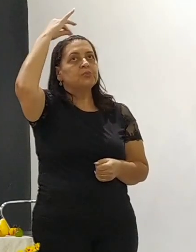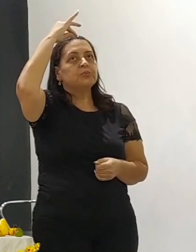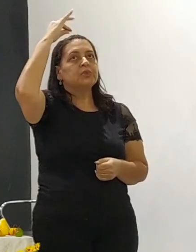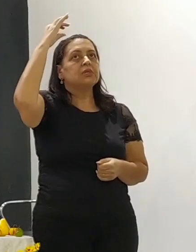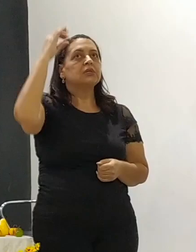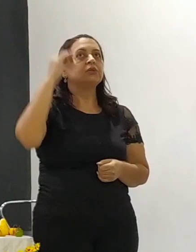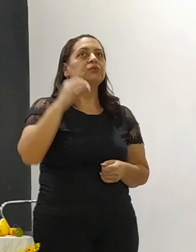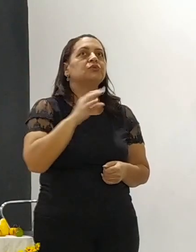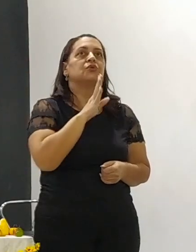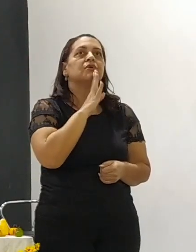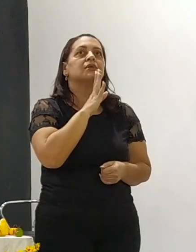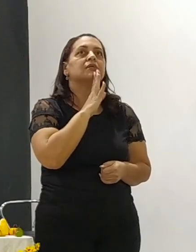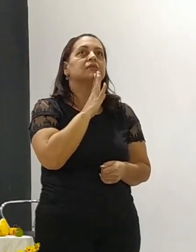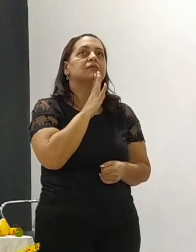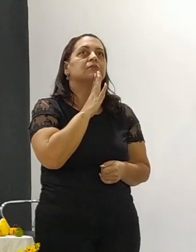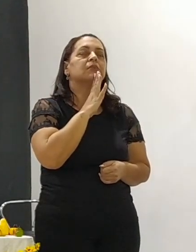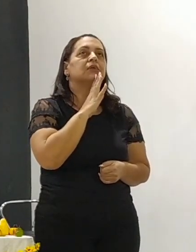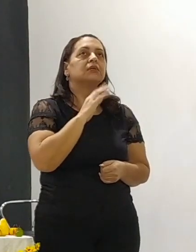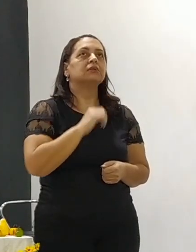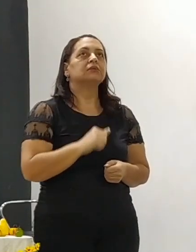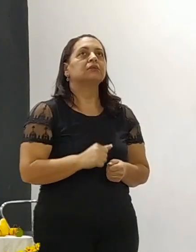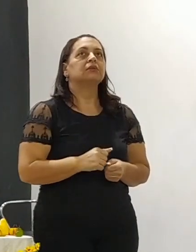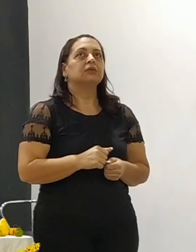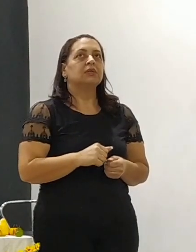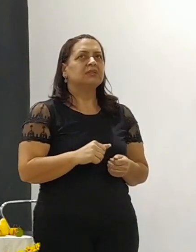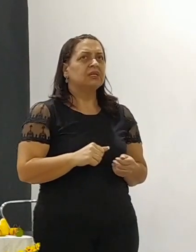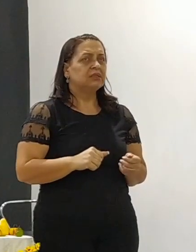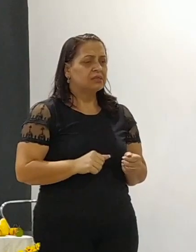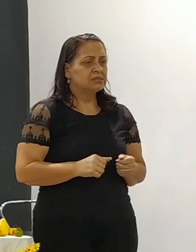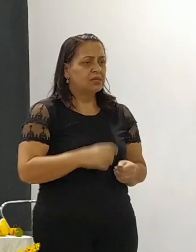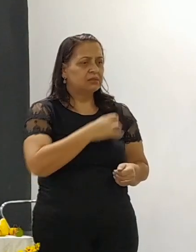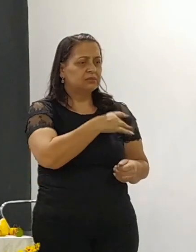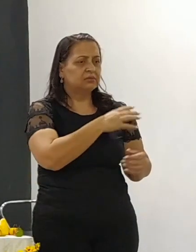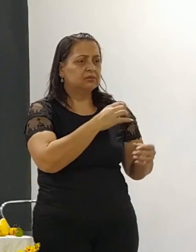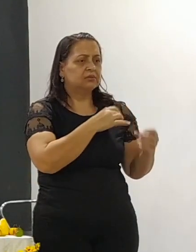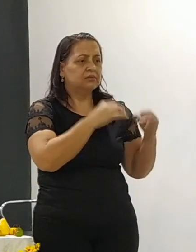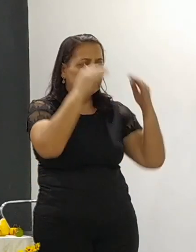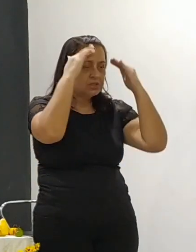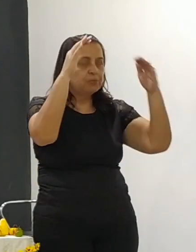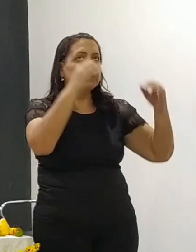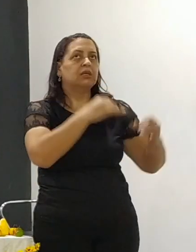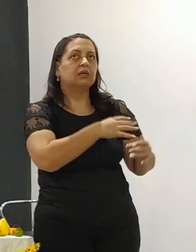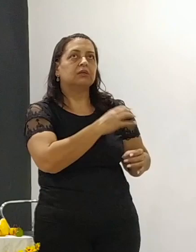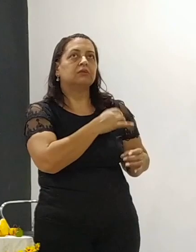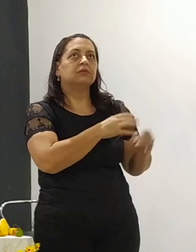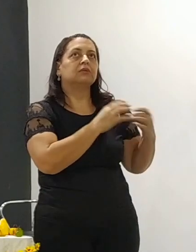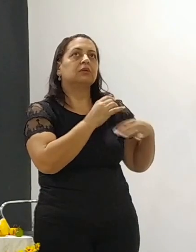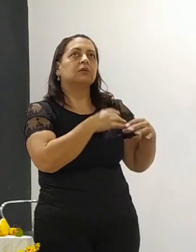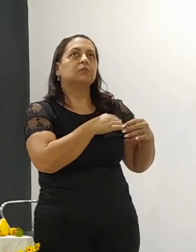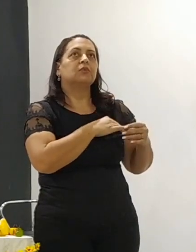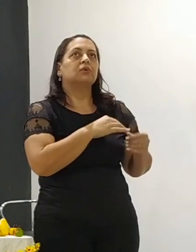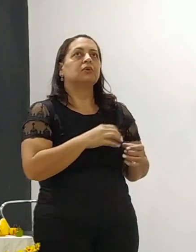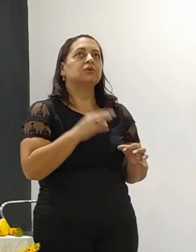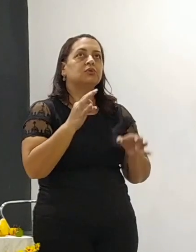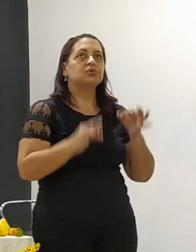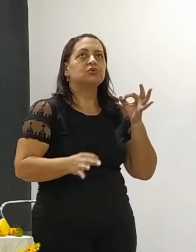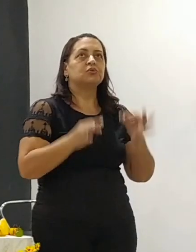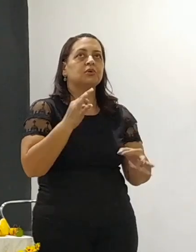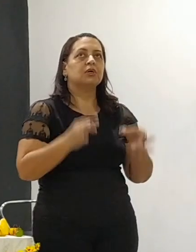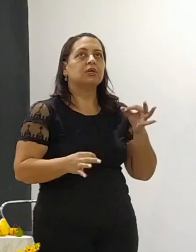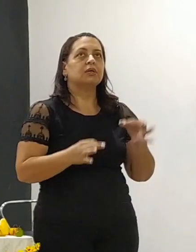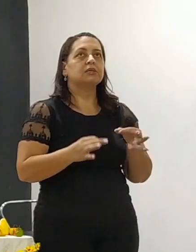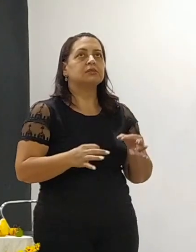Aleluia. E deleitar-se-á no temor do Senhor, e não julgará segundo a vista dos seus